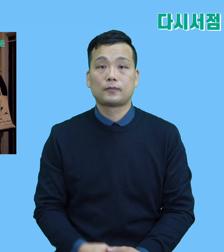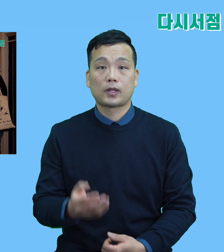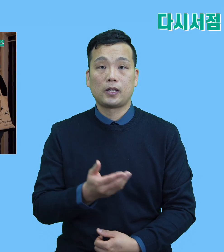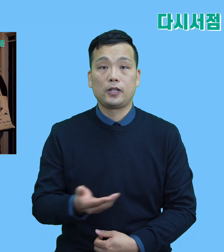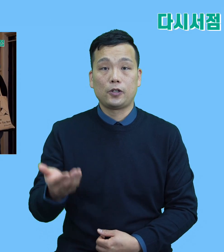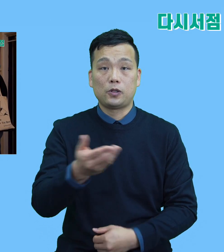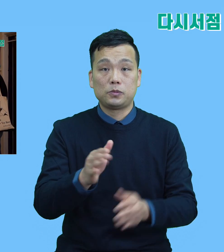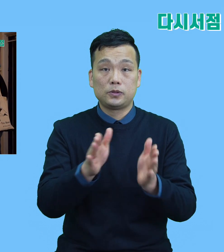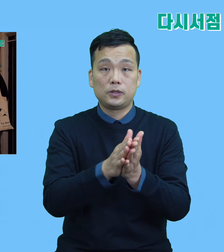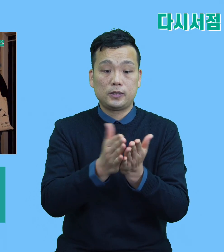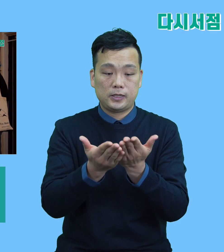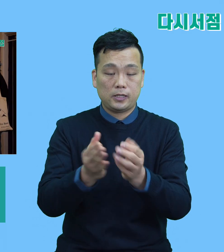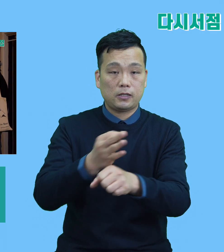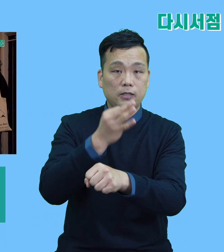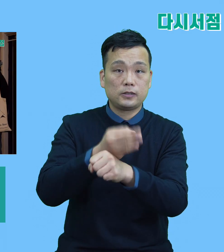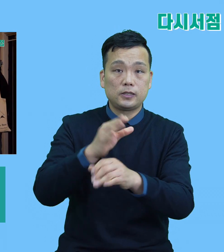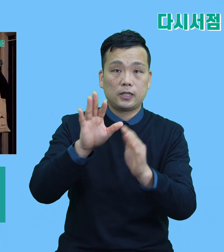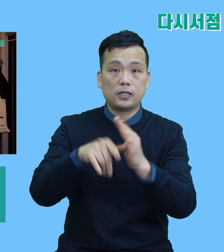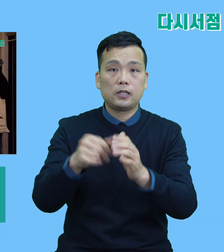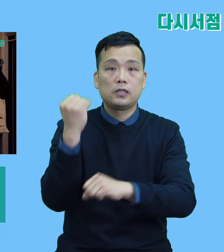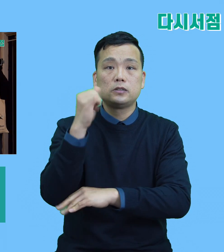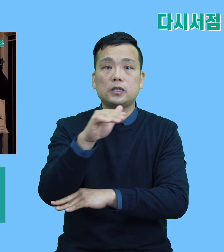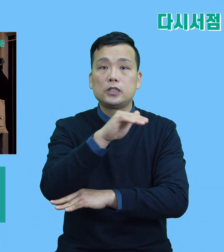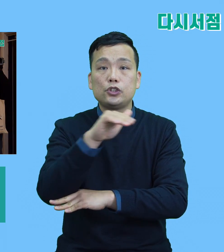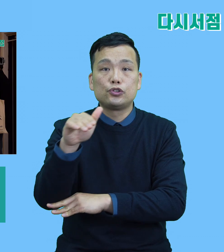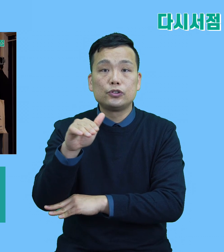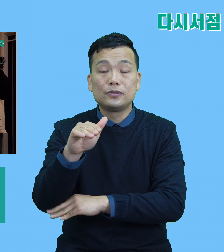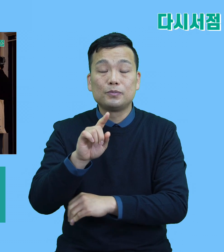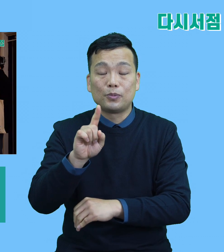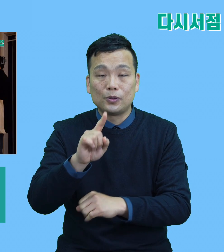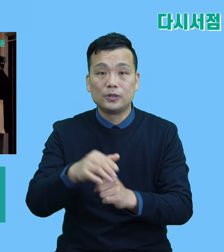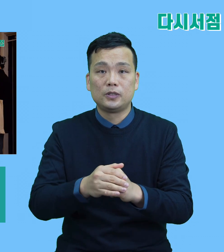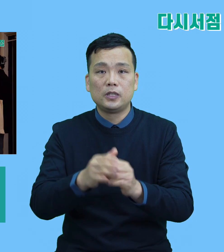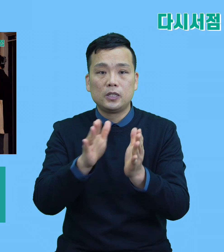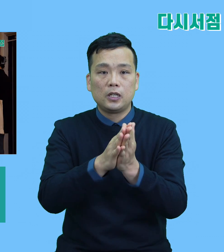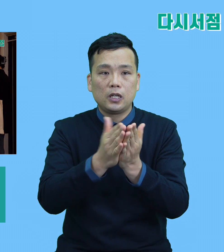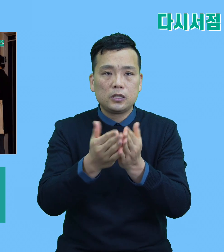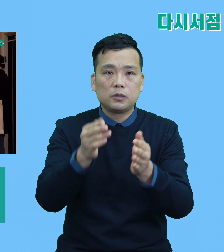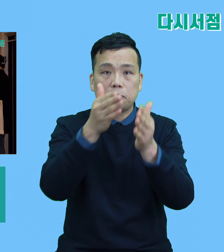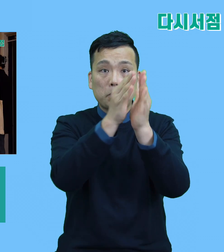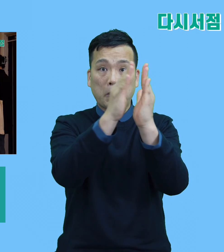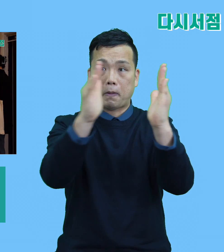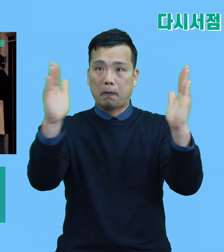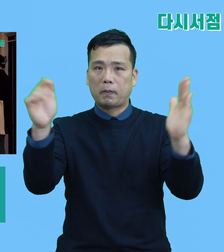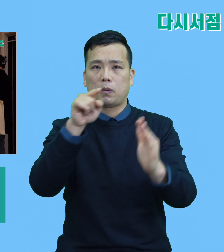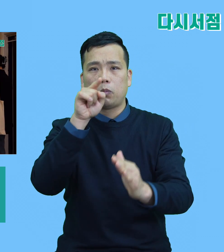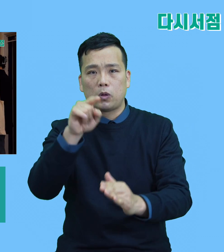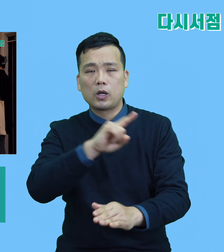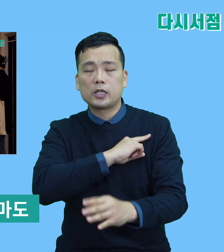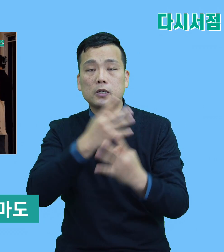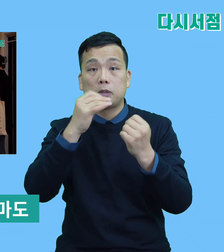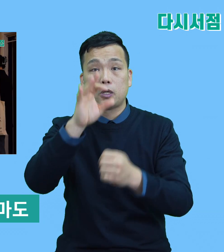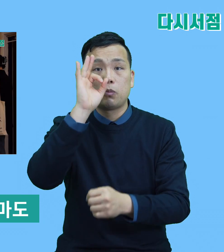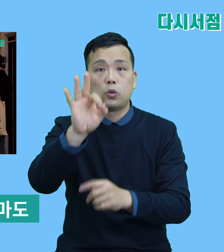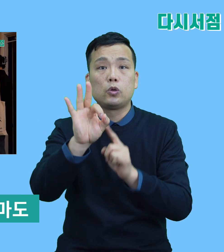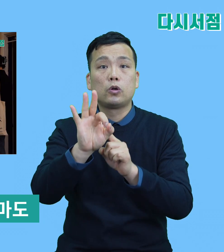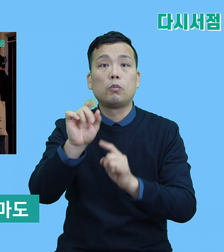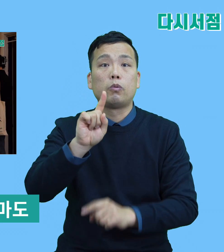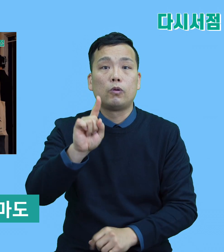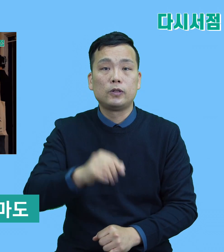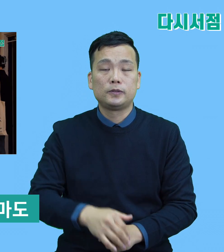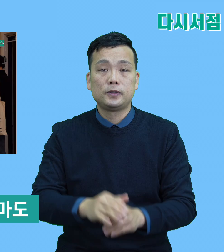여러분은 책을 고를 때 어떤 걸 가장 먼저 또는 가장 많이 보시나요? 서점